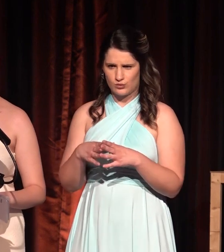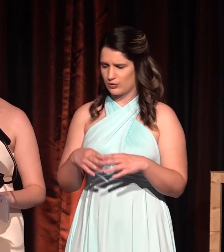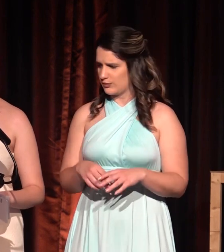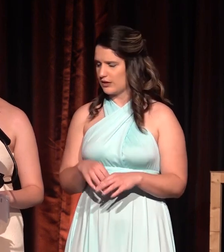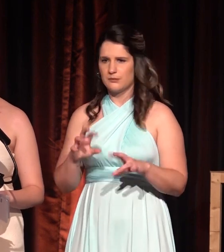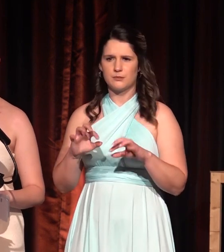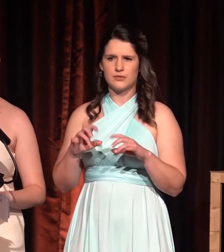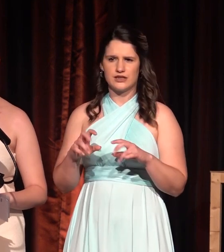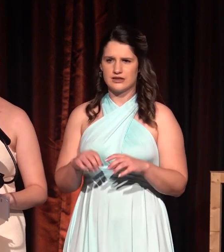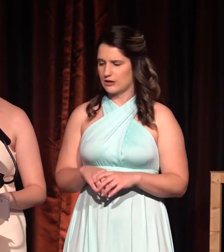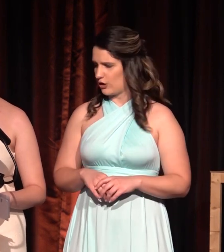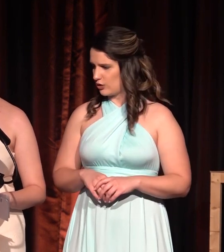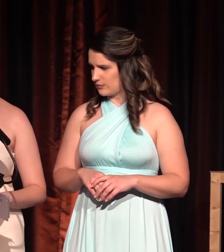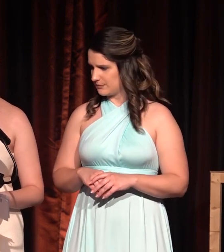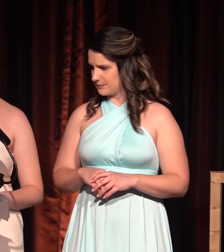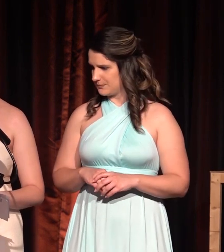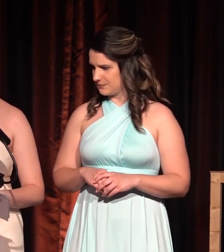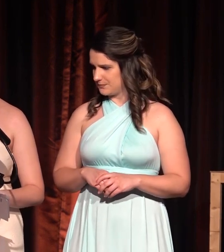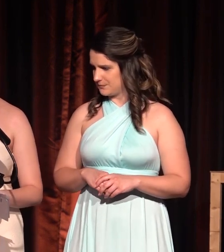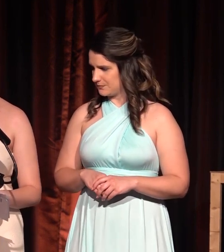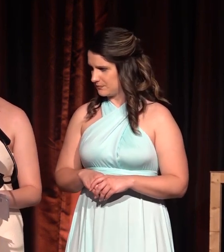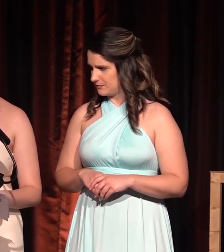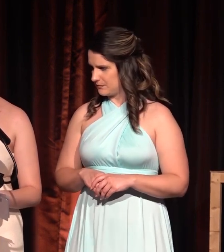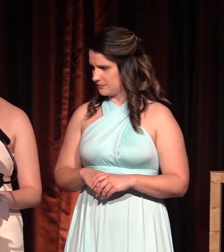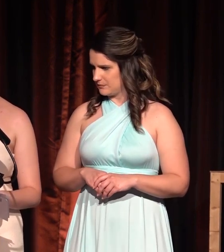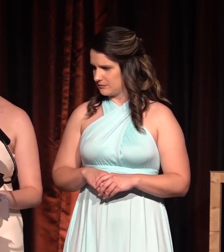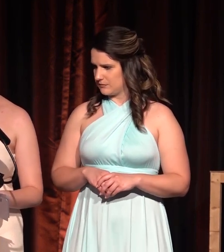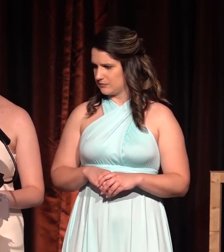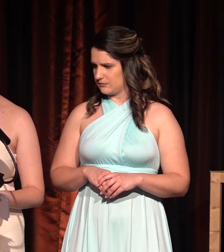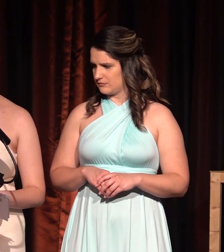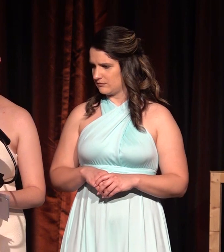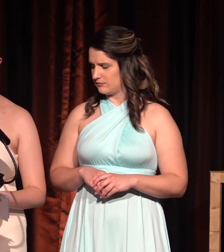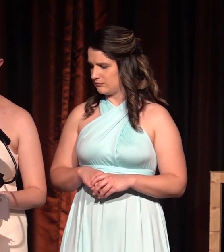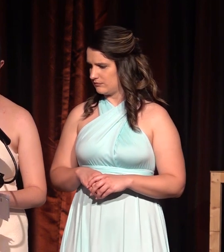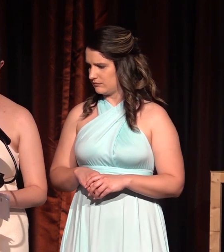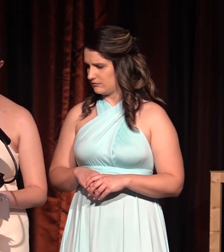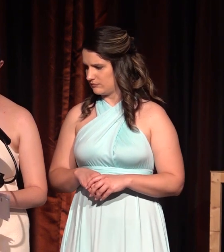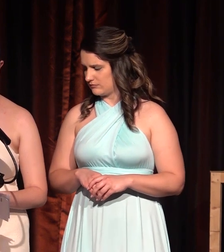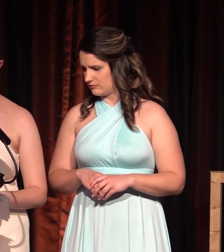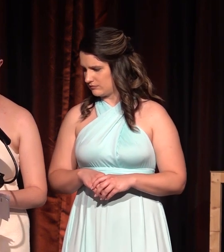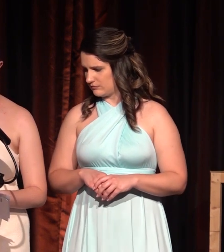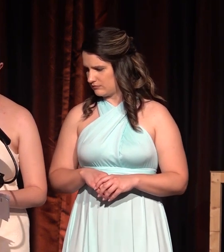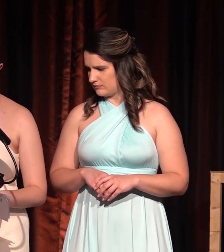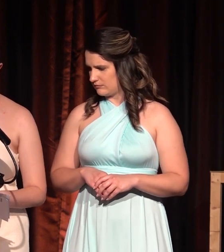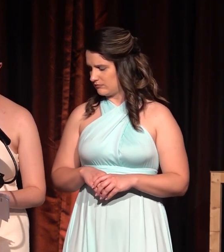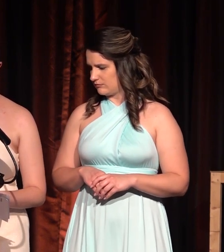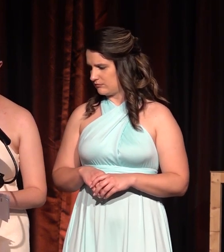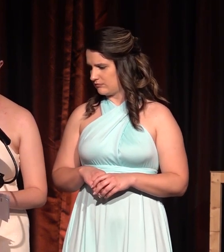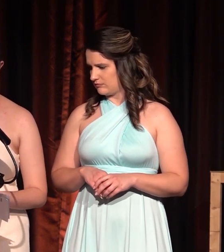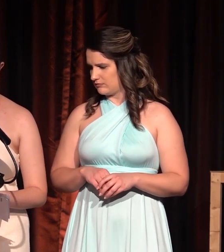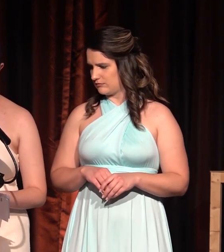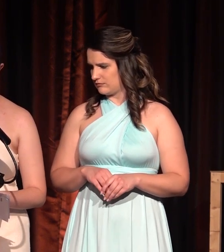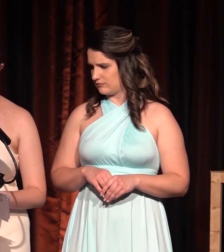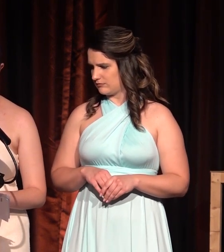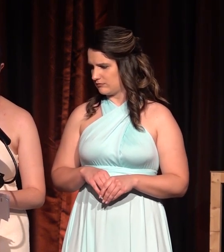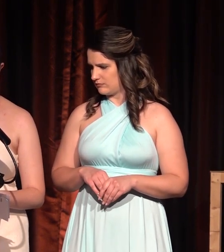D'Administració de Sistemes en la Xarxa. Tutor Joan Iglesias, amb l'alumnat de Agustí Arasa, Joan Ballarri, Erika